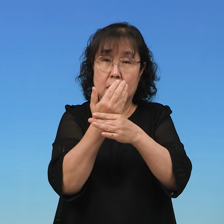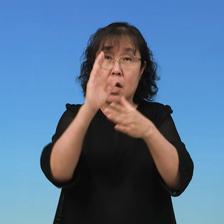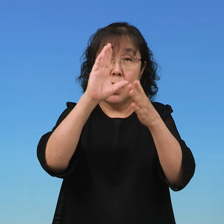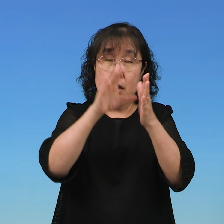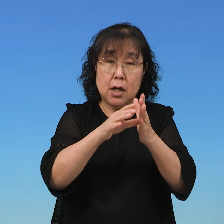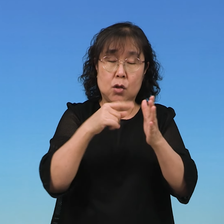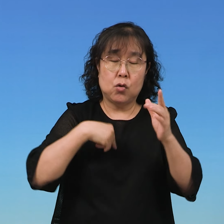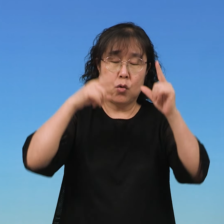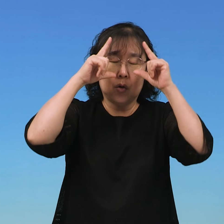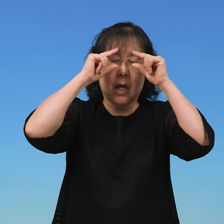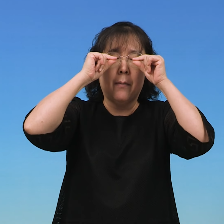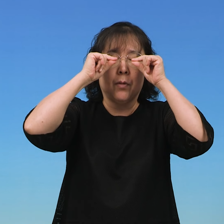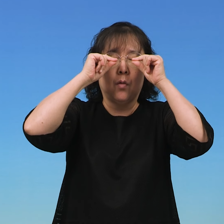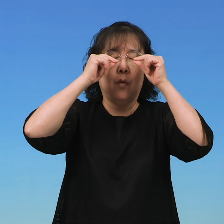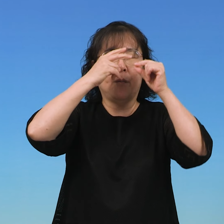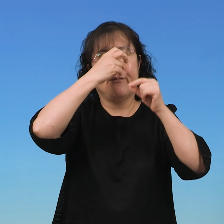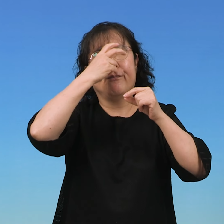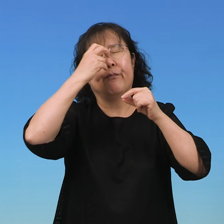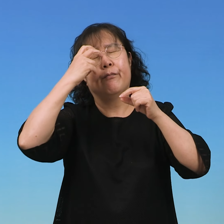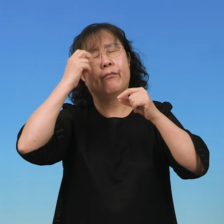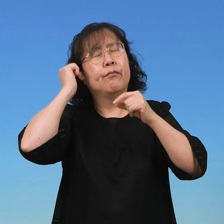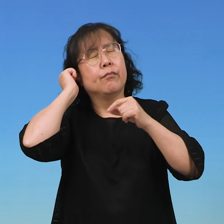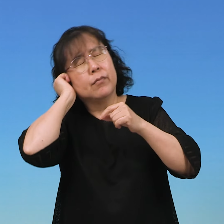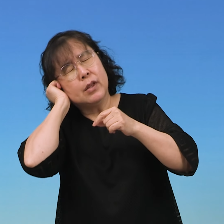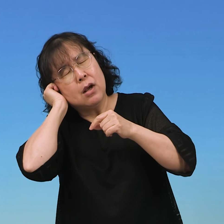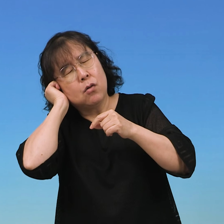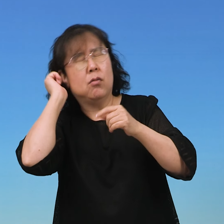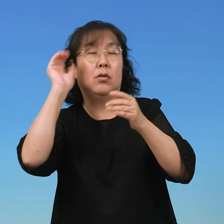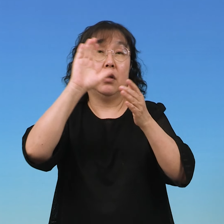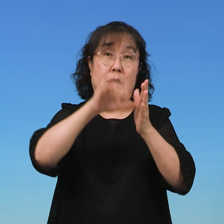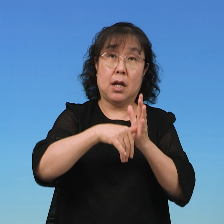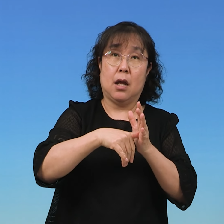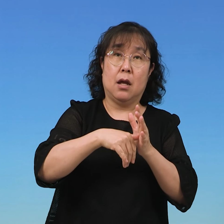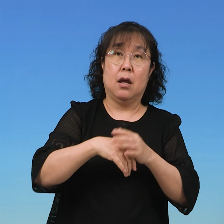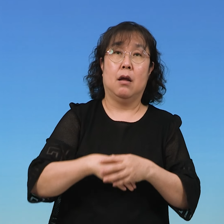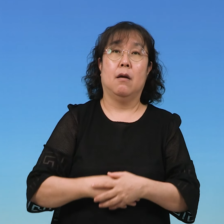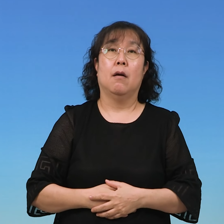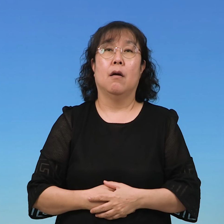있을 때예요. 그러니까 눈 감고 있을 때입니다. 눈 감고.